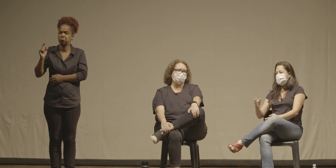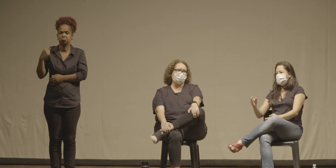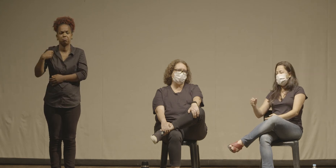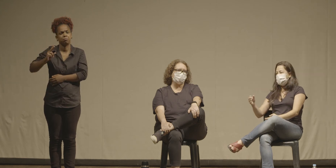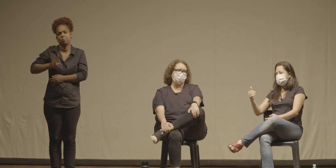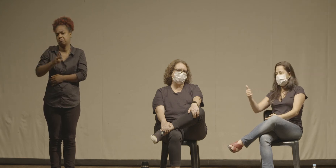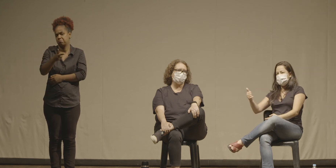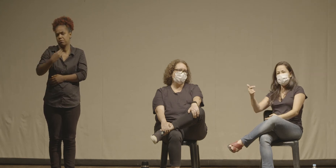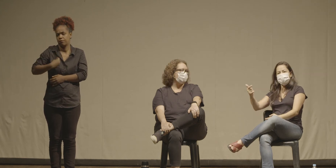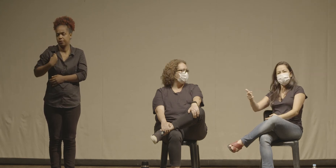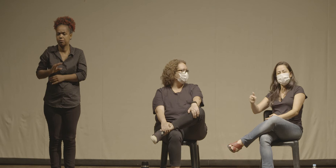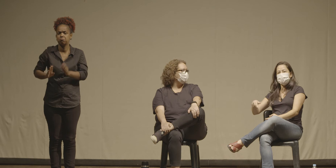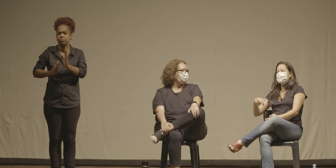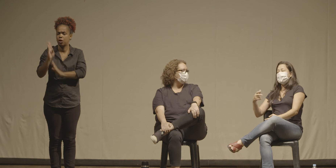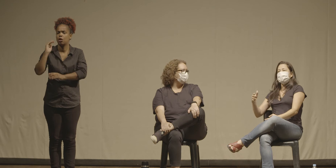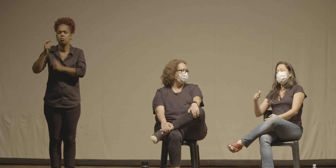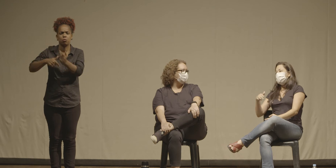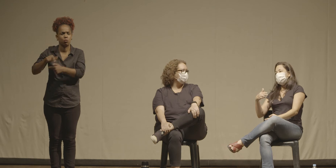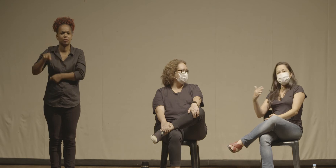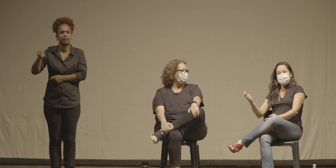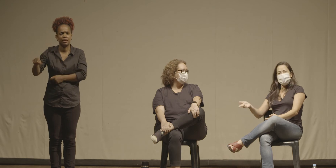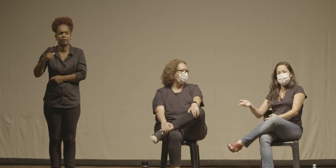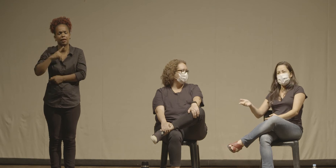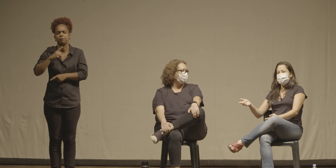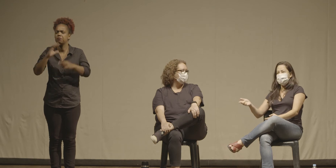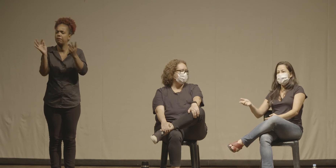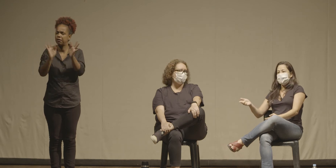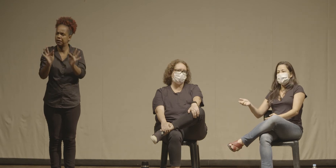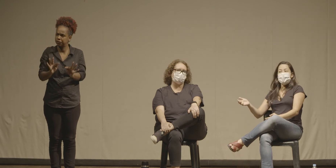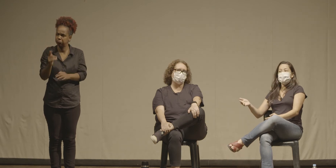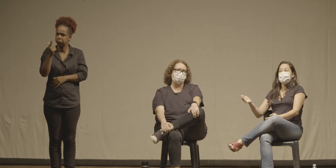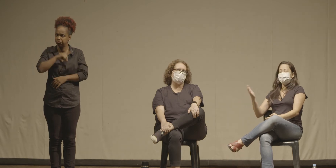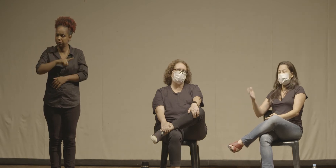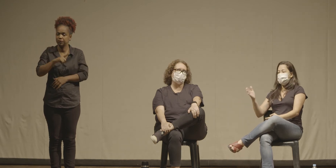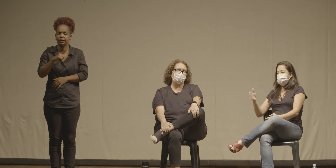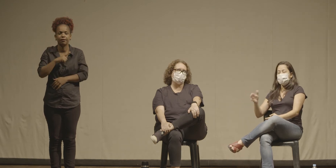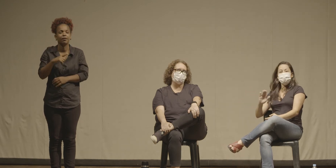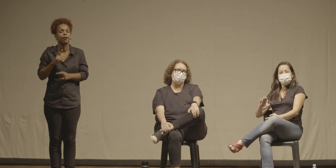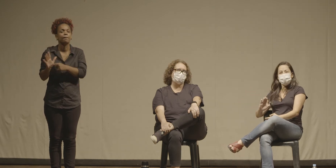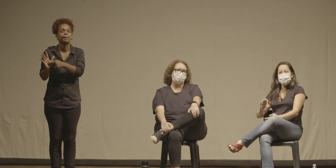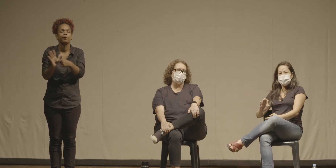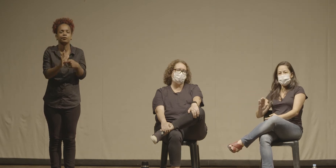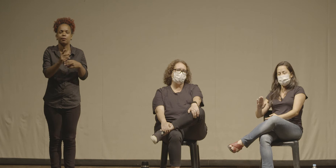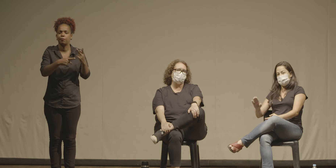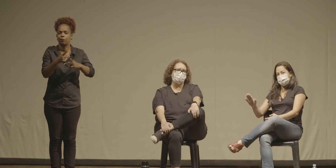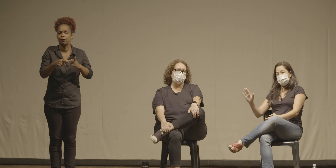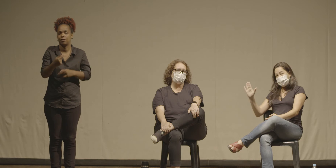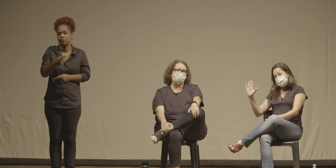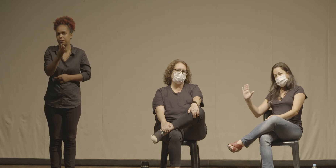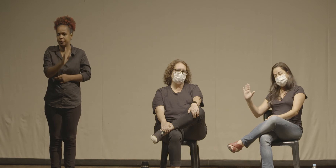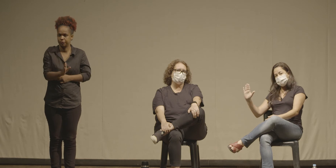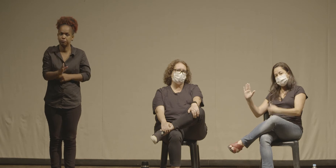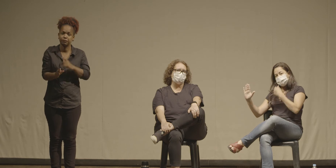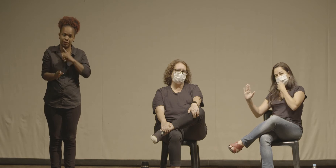vida dele é uma história de superação, de luta, de felicidade, e reflete a história de um povo brasileiro. Eu